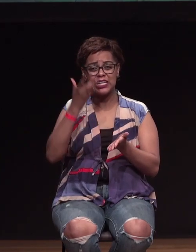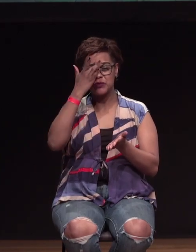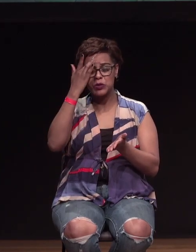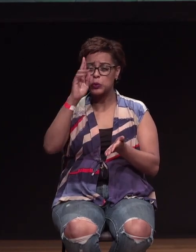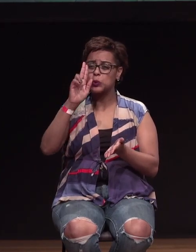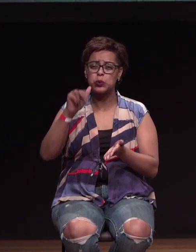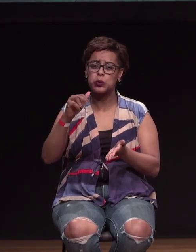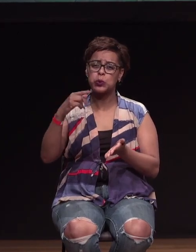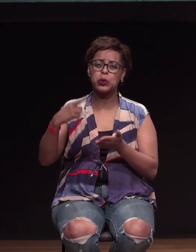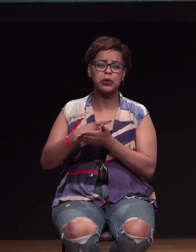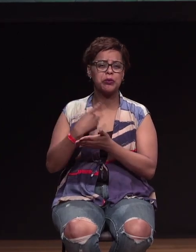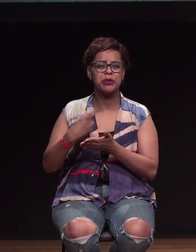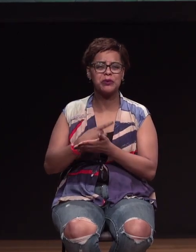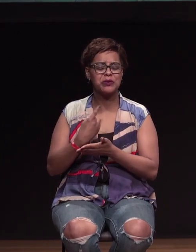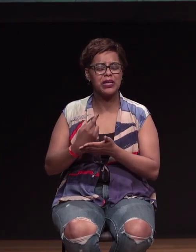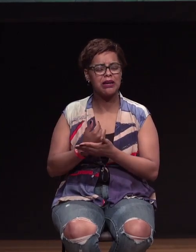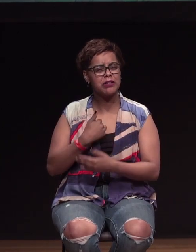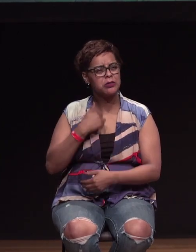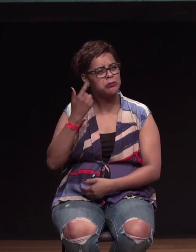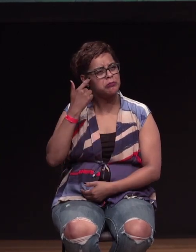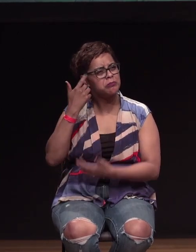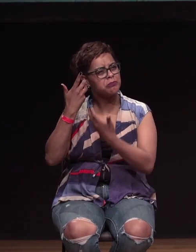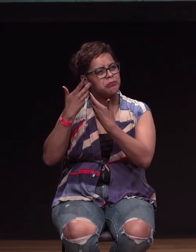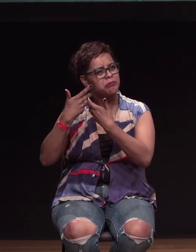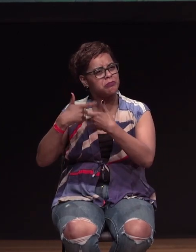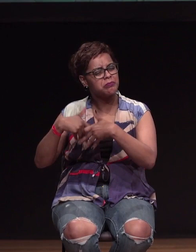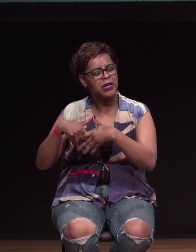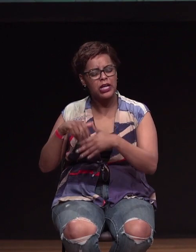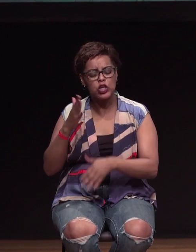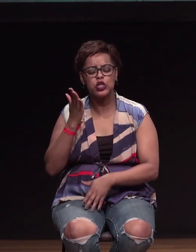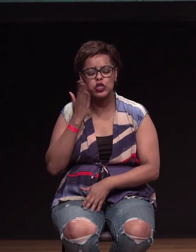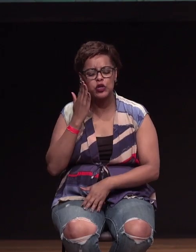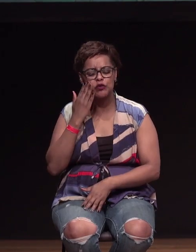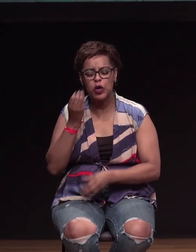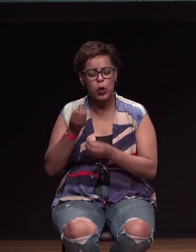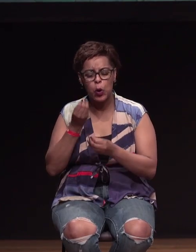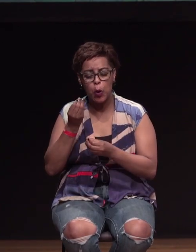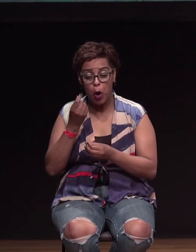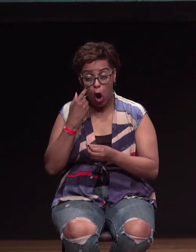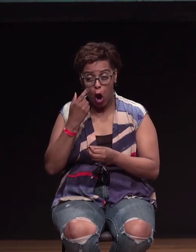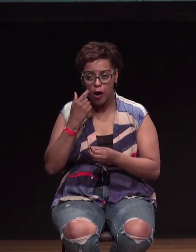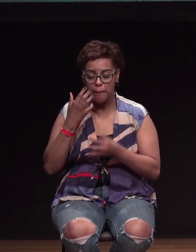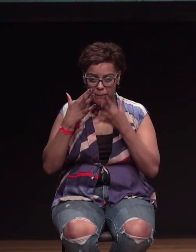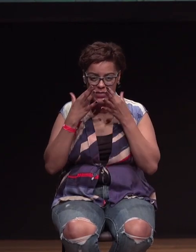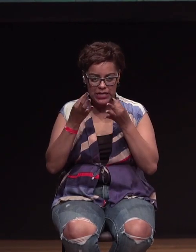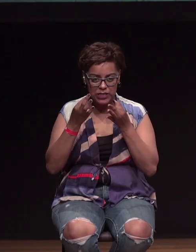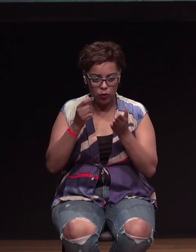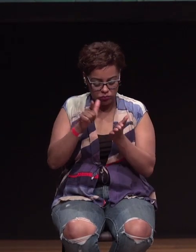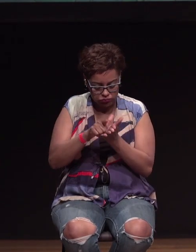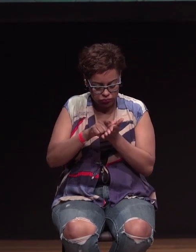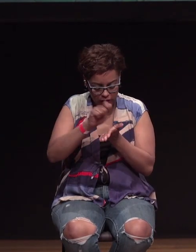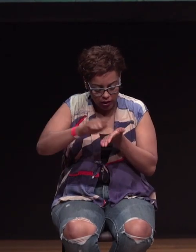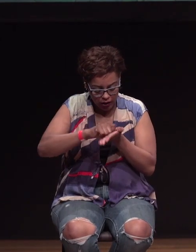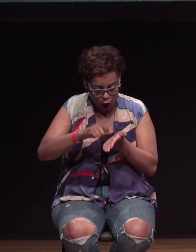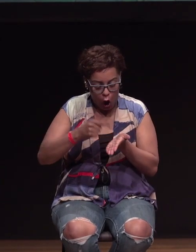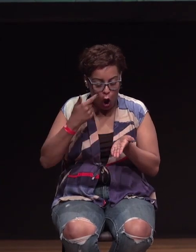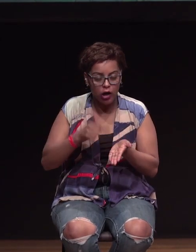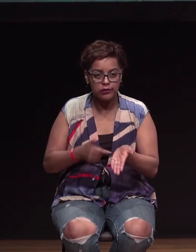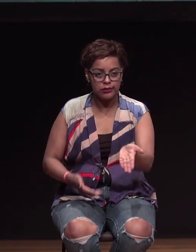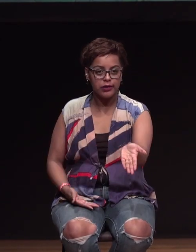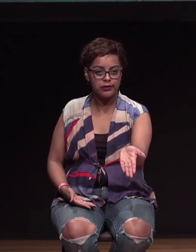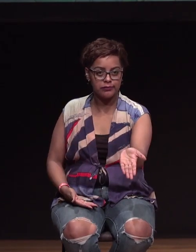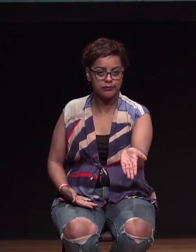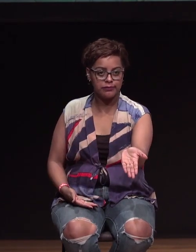trabalho. Aí eu resolvi mapear tudo e entregar o mapinha. Aqui, gente, ó, está aqui. Se